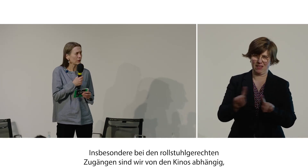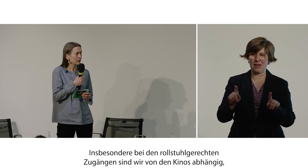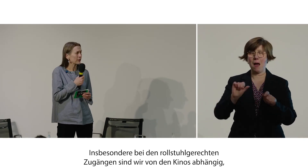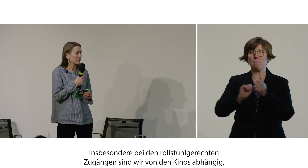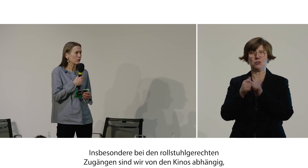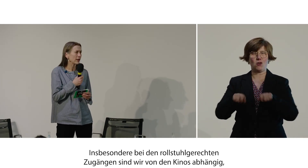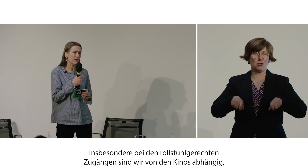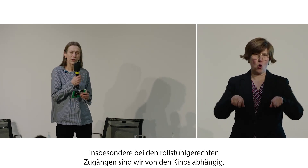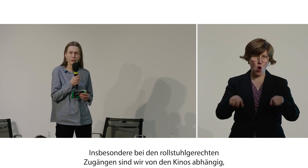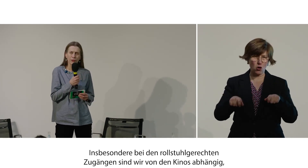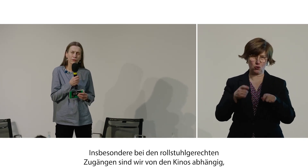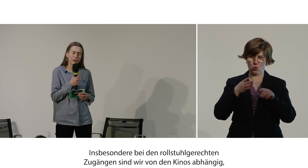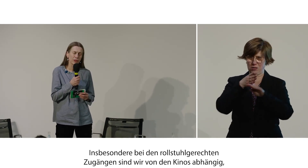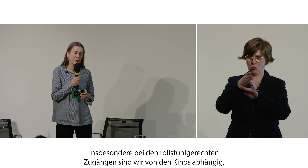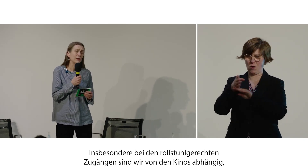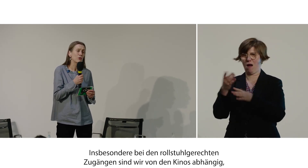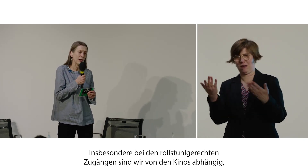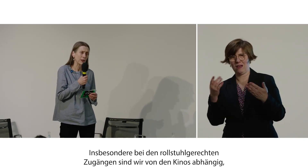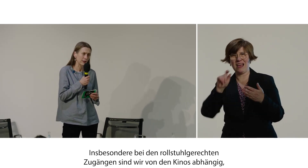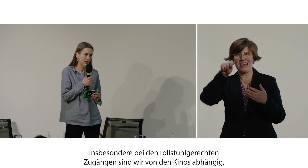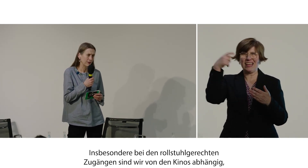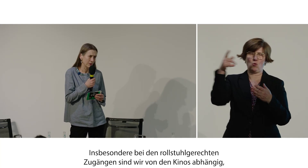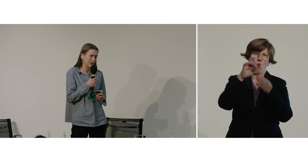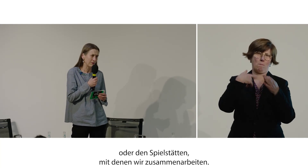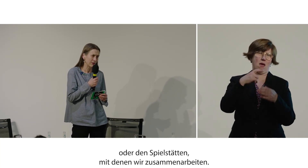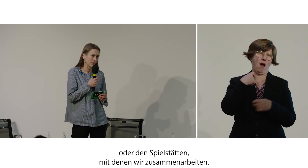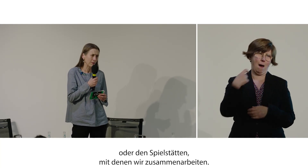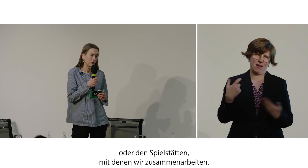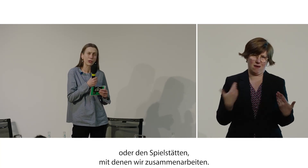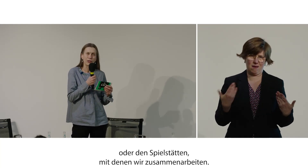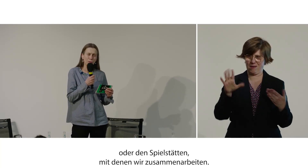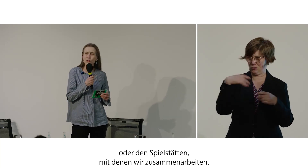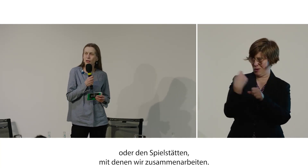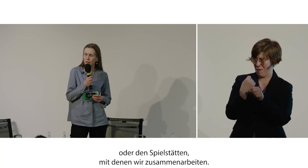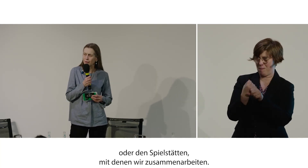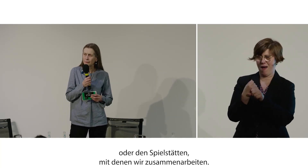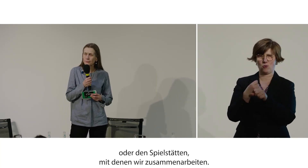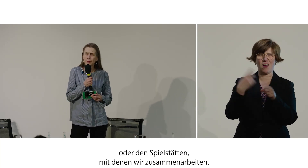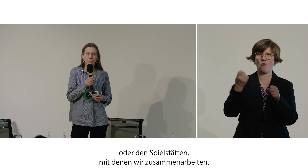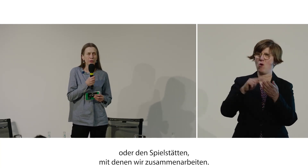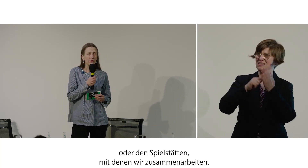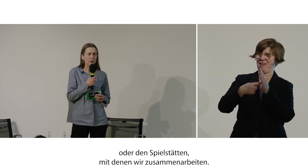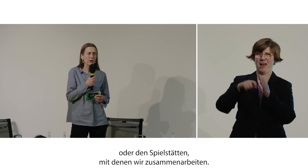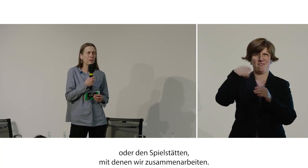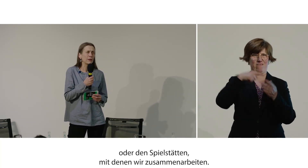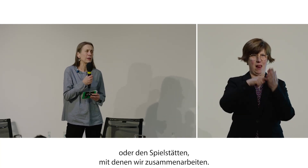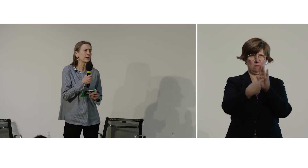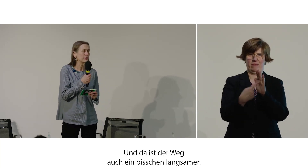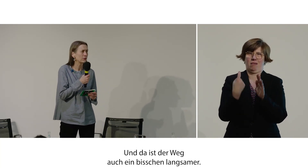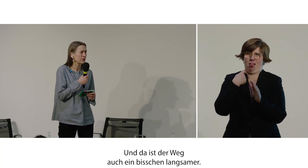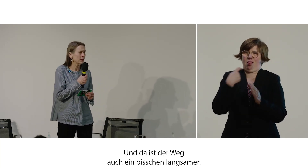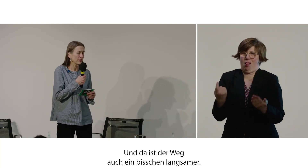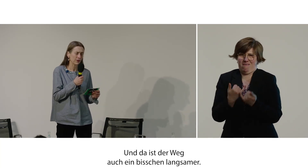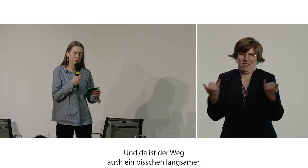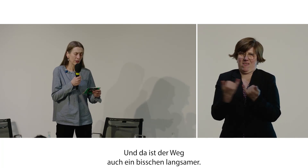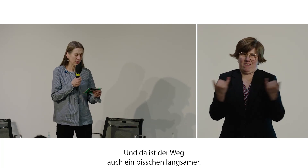rollstuhlgerechten Zugängen sind wir von den Kinos abhängig, mit denen wir zusammen oder den Spielstätten, mit denen wir zusammenarbeiten.